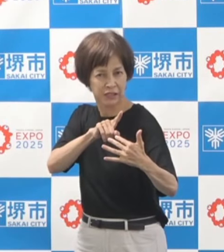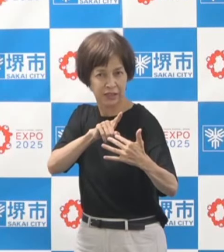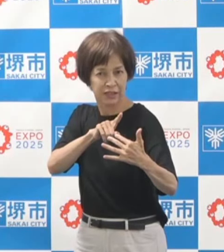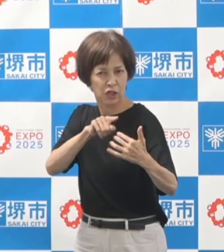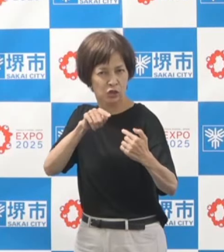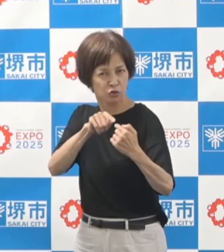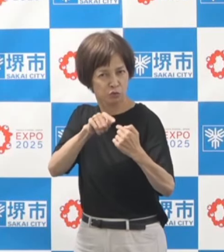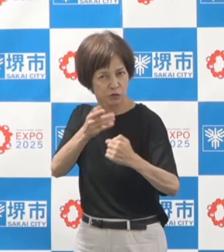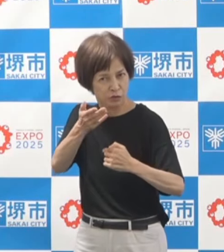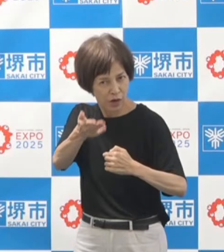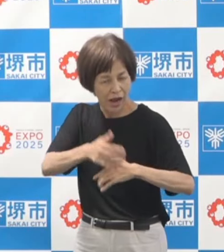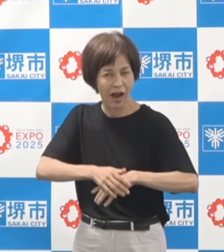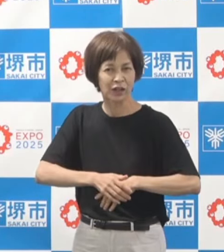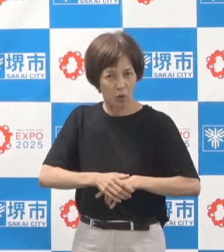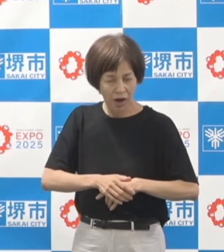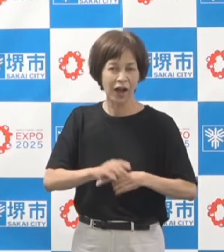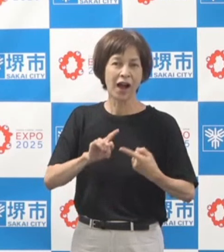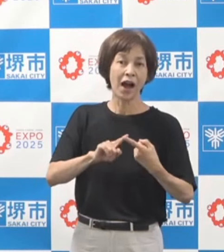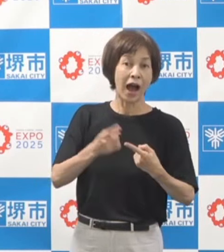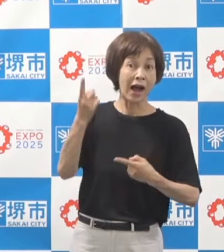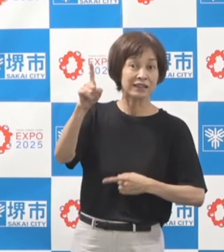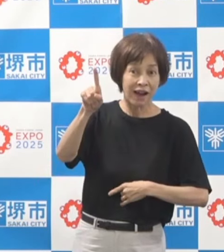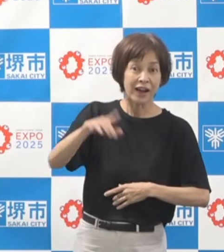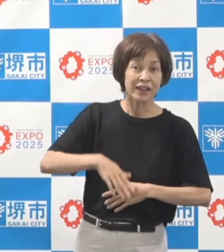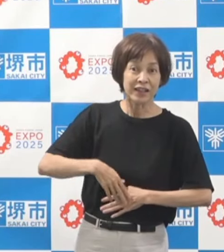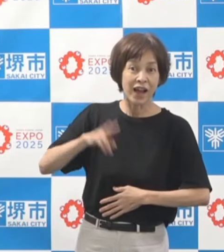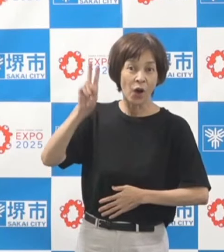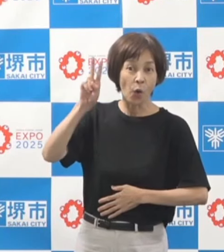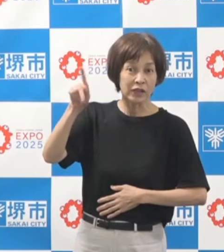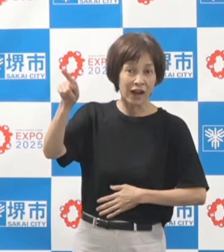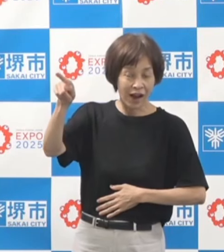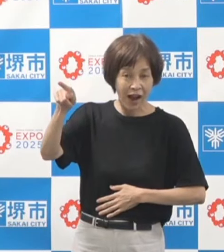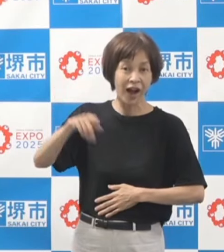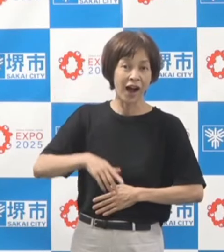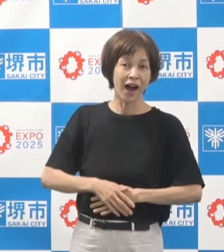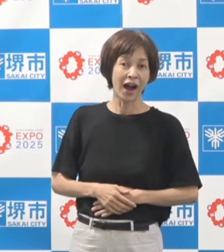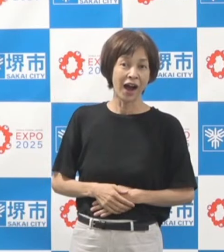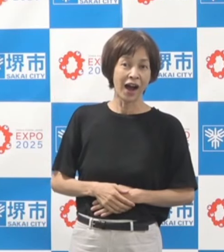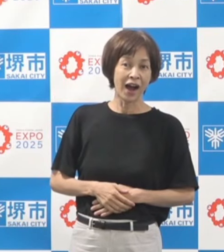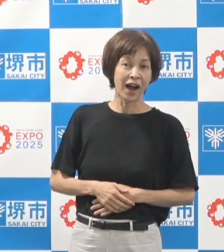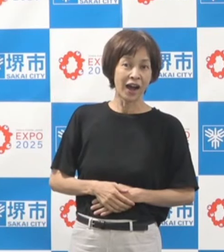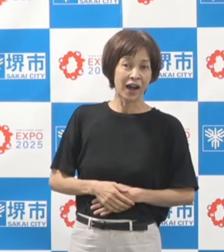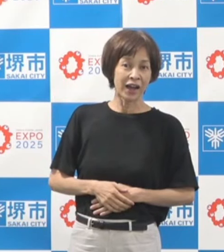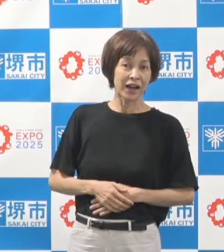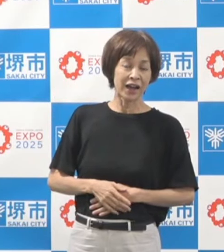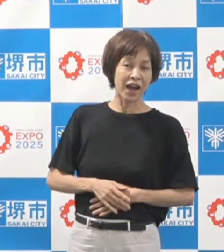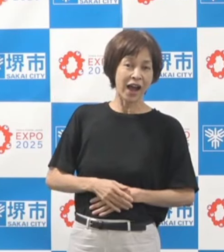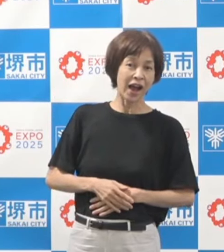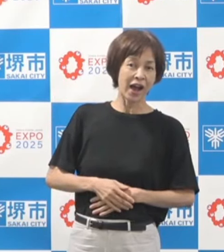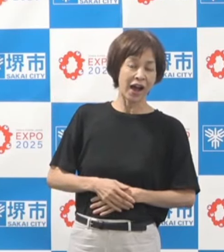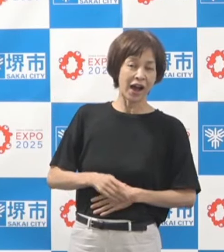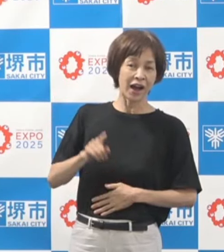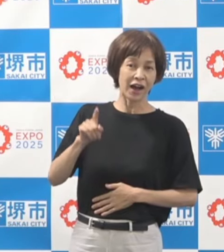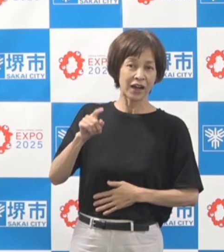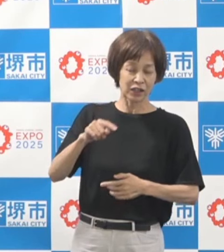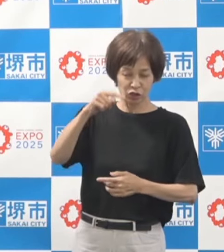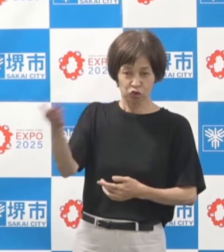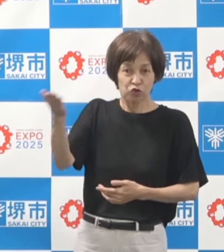ども、例えば明日でしたっけ、大阪に切って大阪ができると、はい、次は切って堺だということでここ